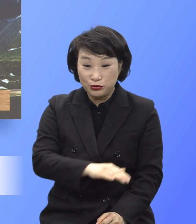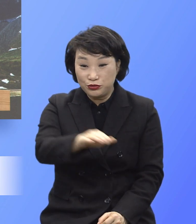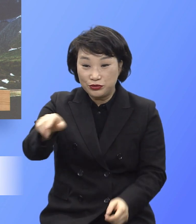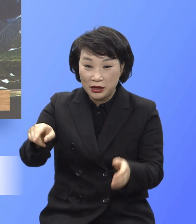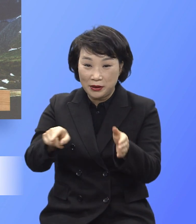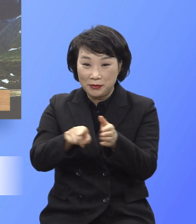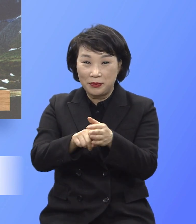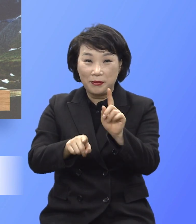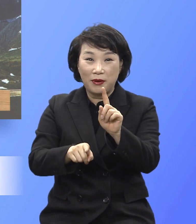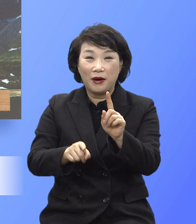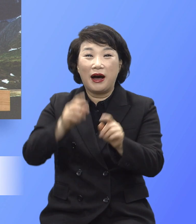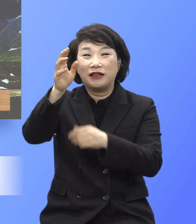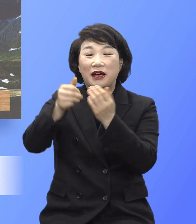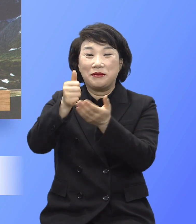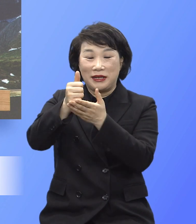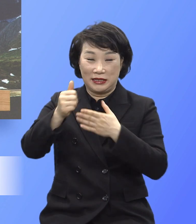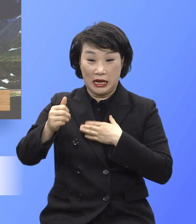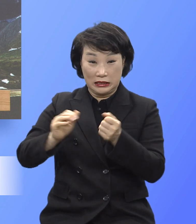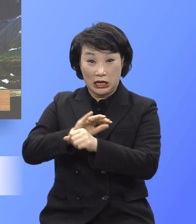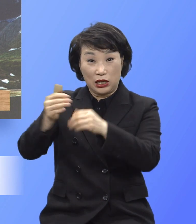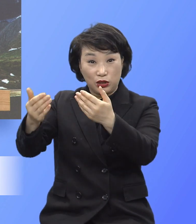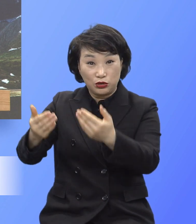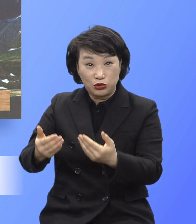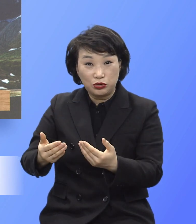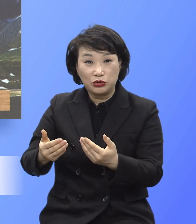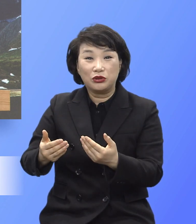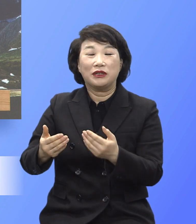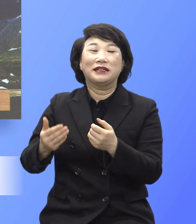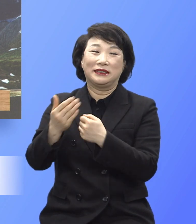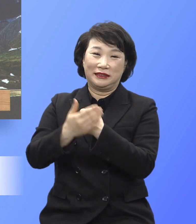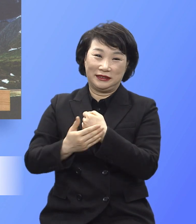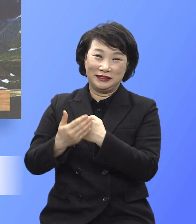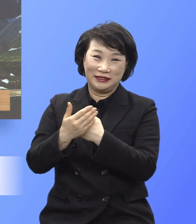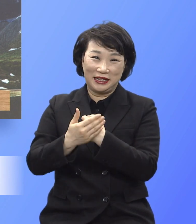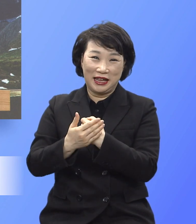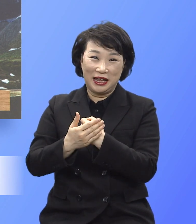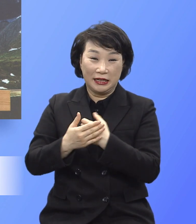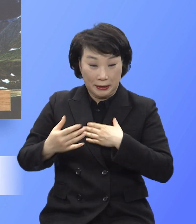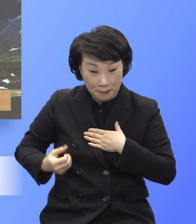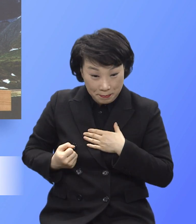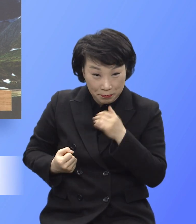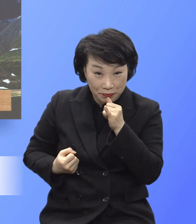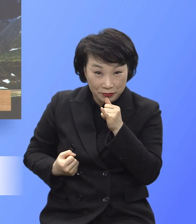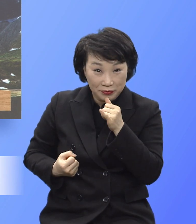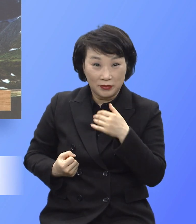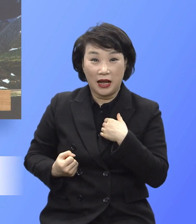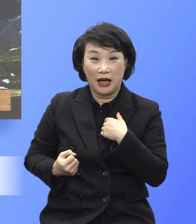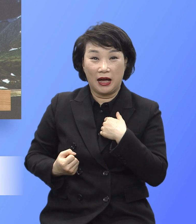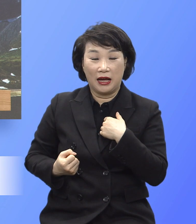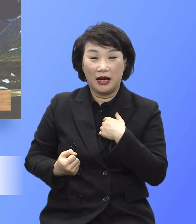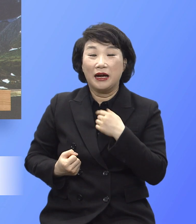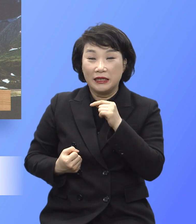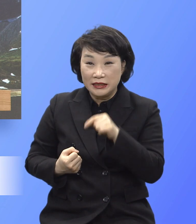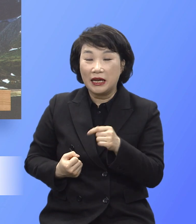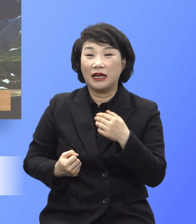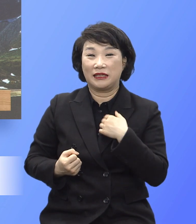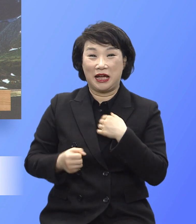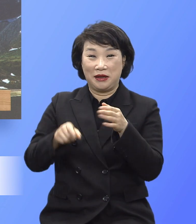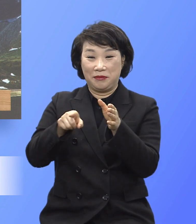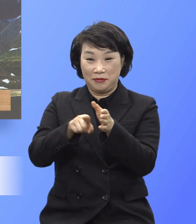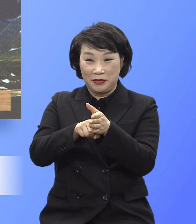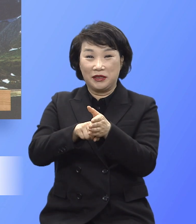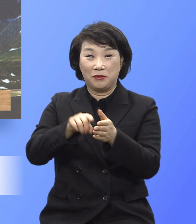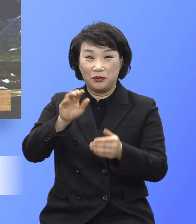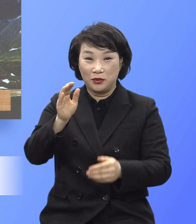믿음은 하나님의 나를 사랑하신 은혜를 소유하고 이것이 나의